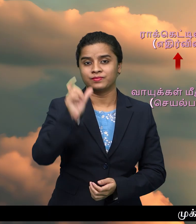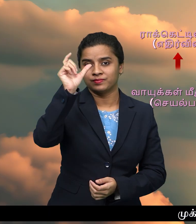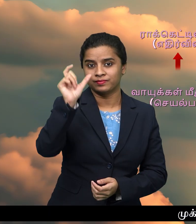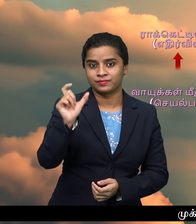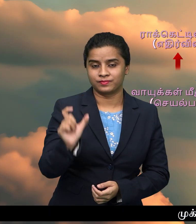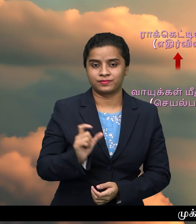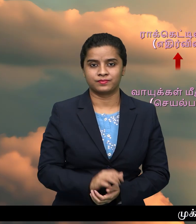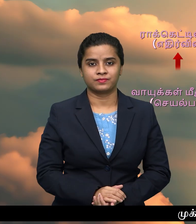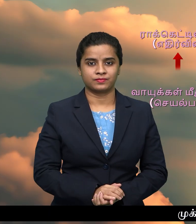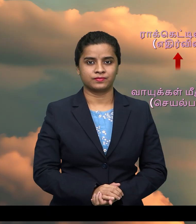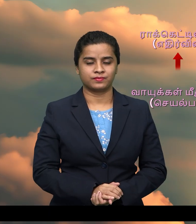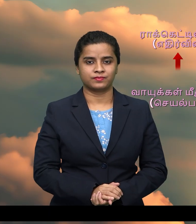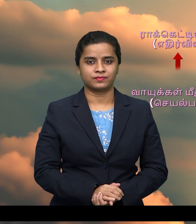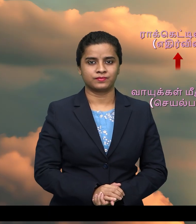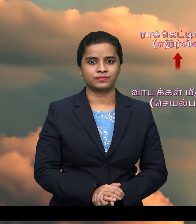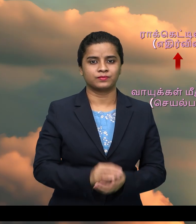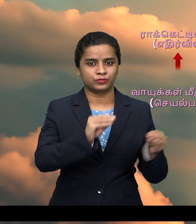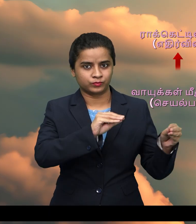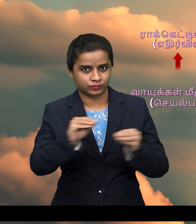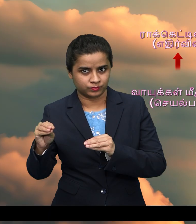முக்கிய வார்த்தைகள்: இயக்கம்,